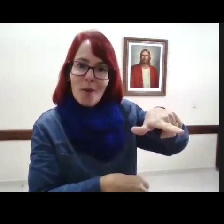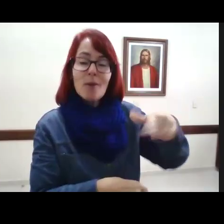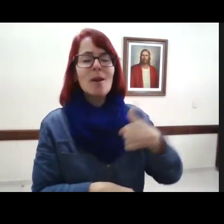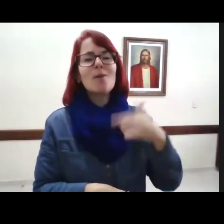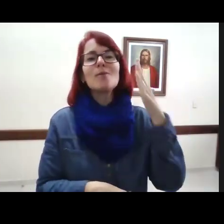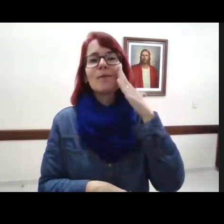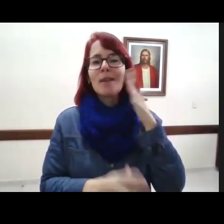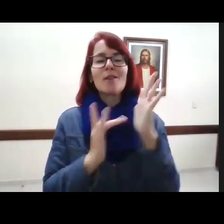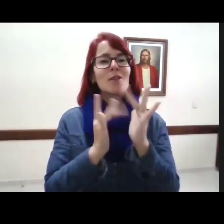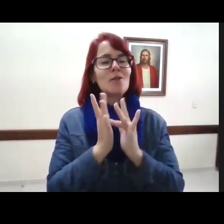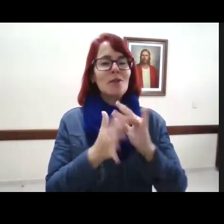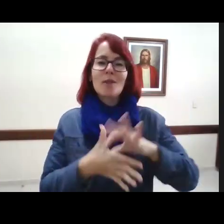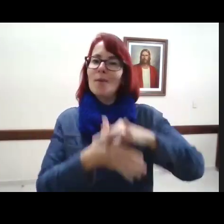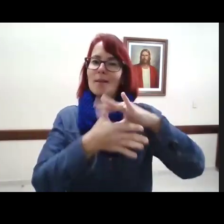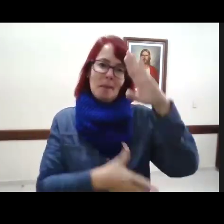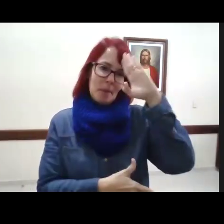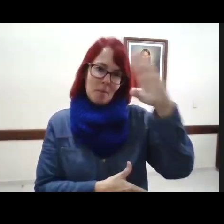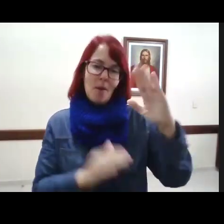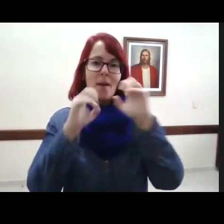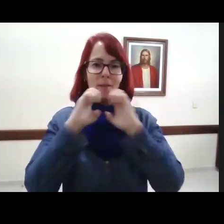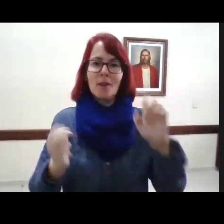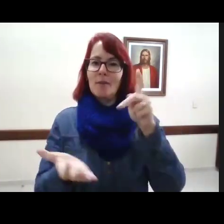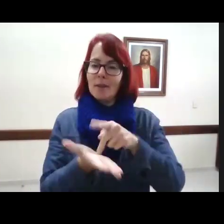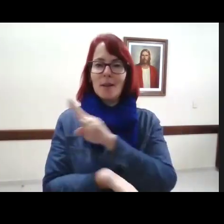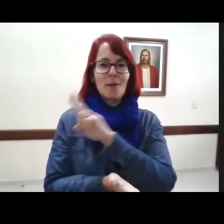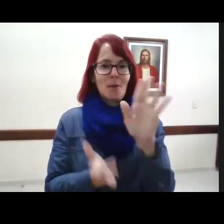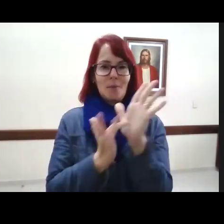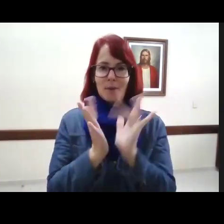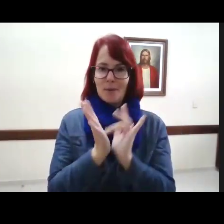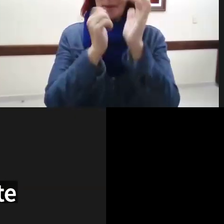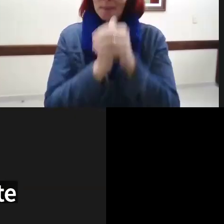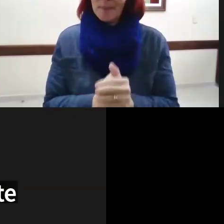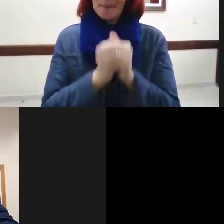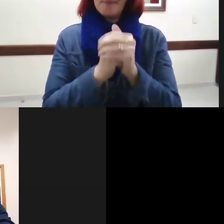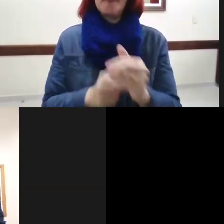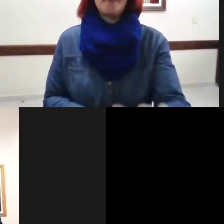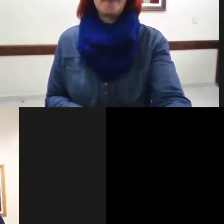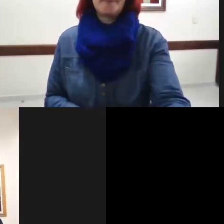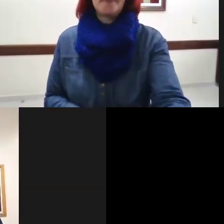dessa igreja, que esse evangelho é verdadeiro. Eu deixo esse testemunho em nome de Jesus Cristo. Amém.